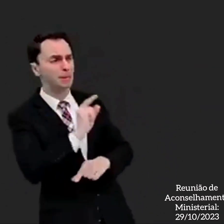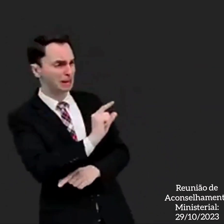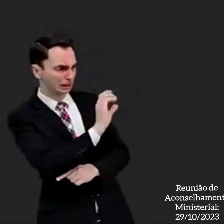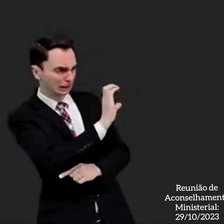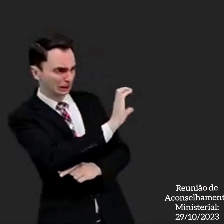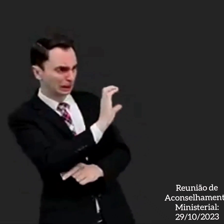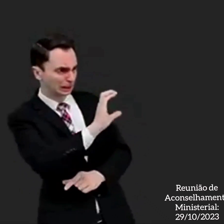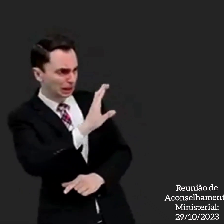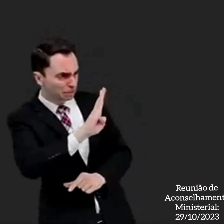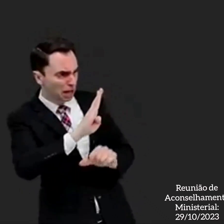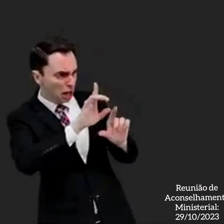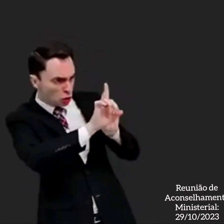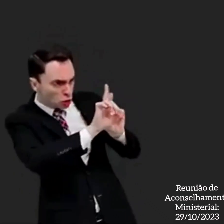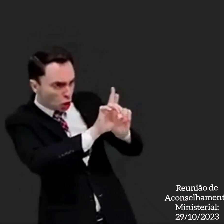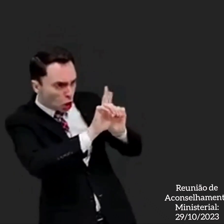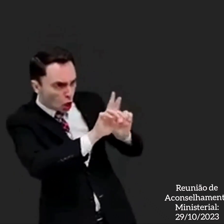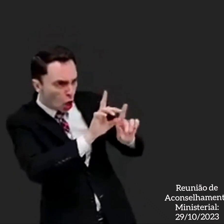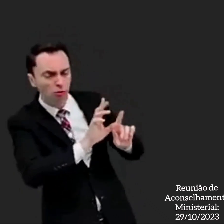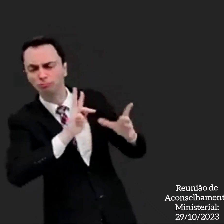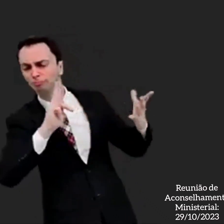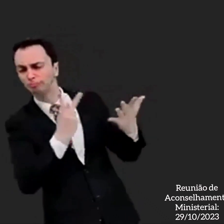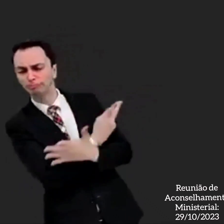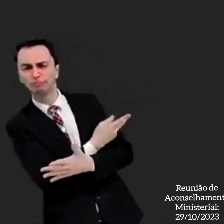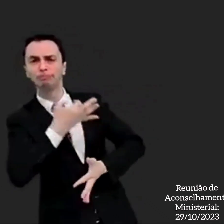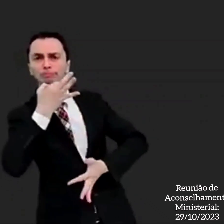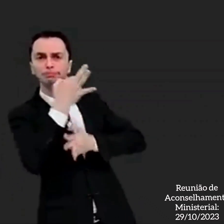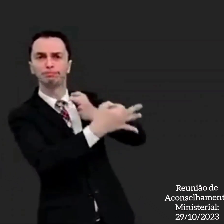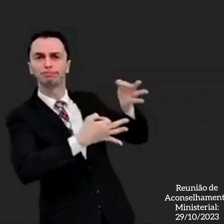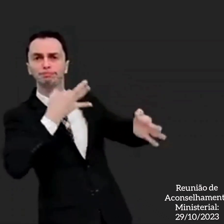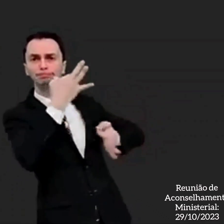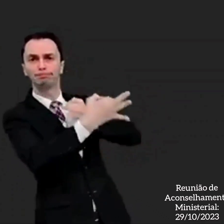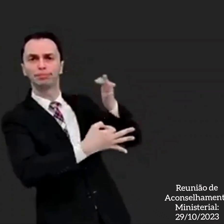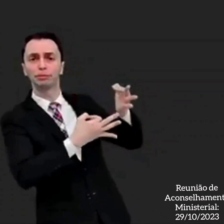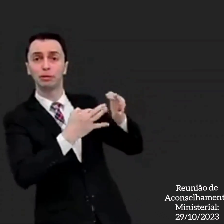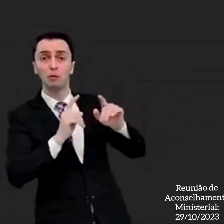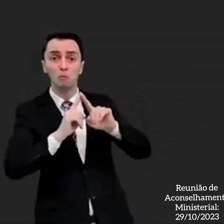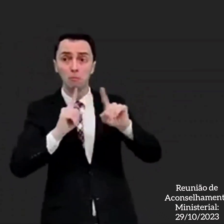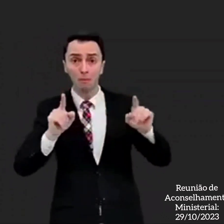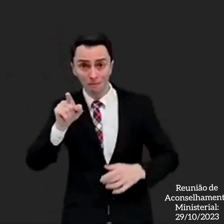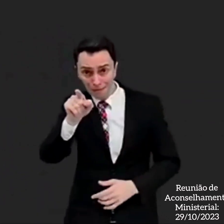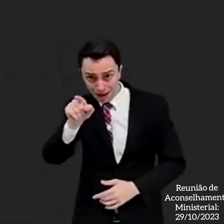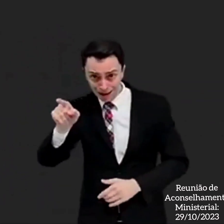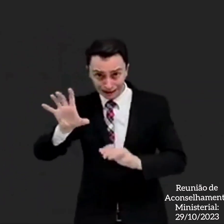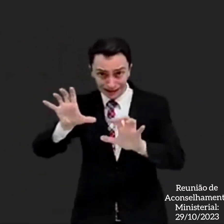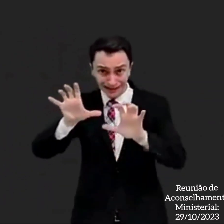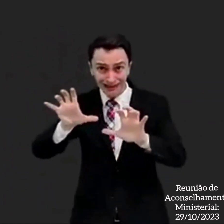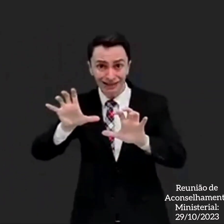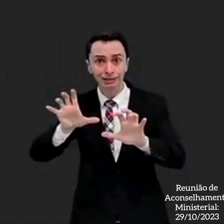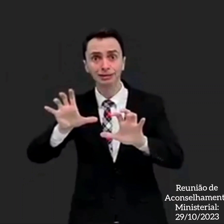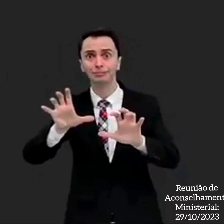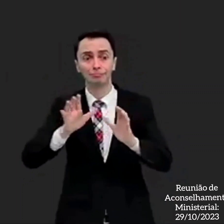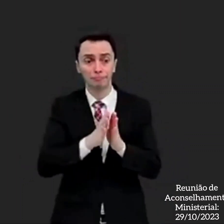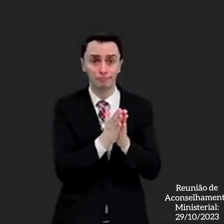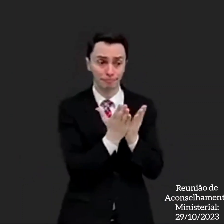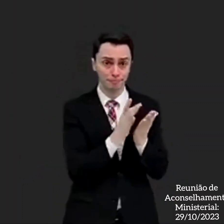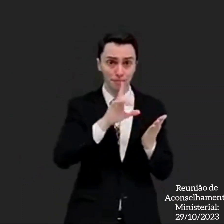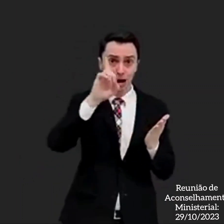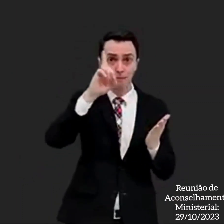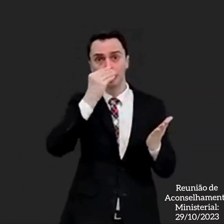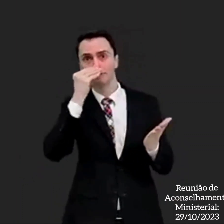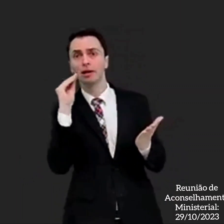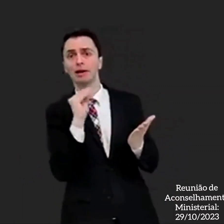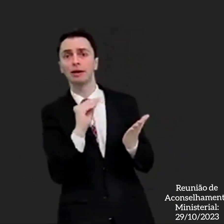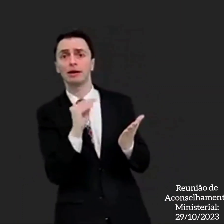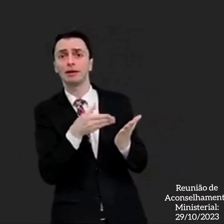fé. Ao agir assim, eles desprezam maldosa e temerariamente o